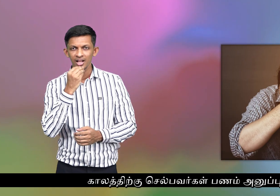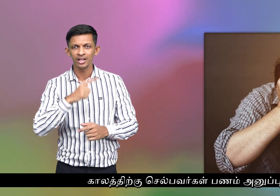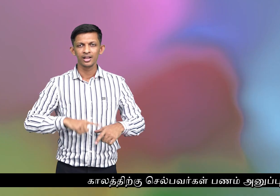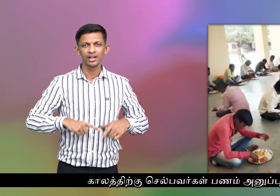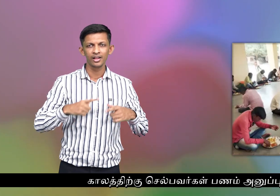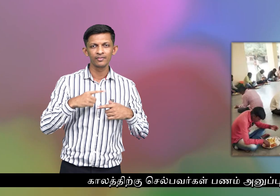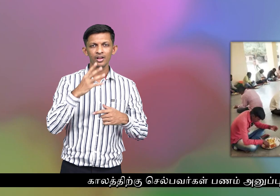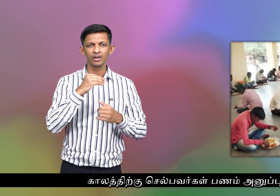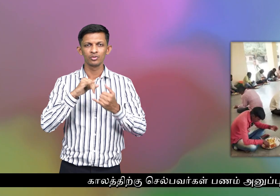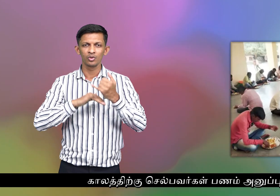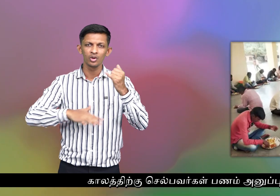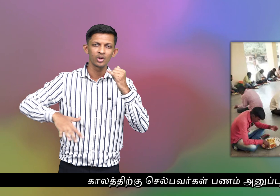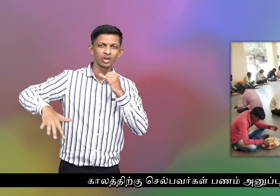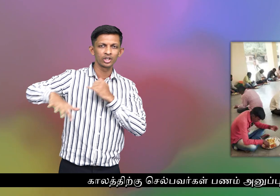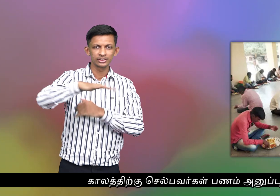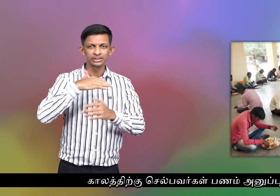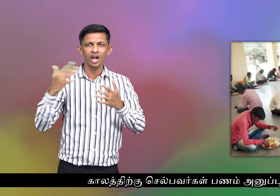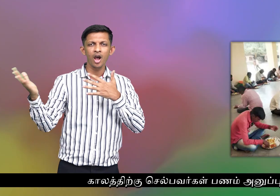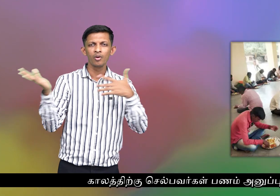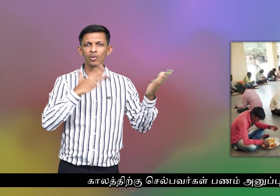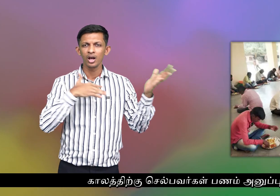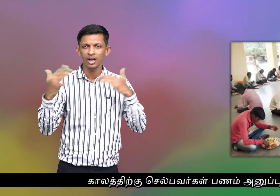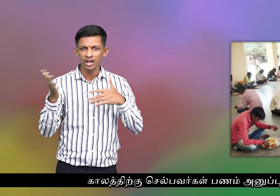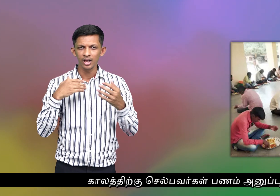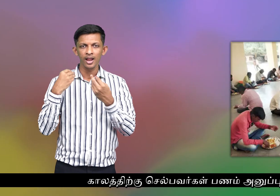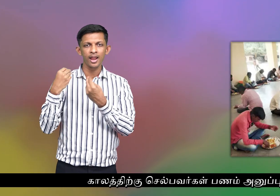காலத்திற்கு செல்பவர்கள் பணம் அனுப்புகிறார்கள்.